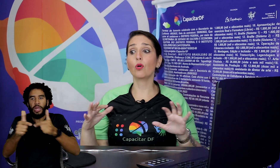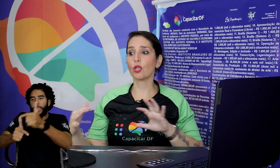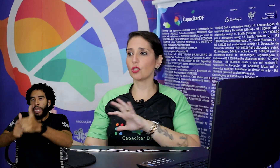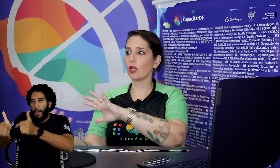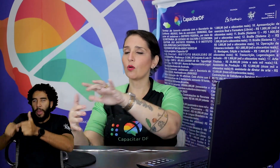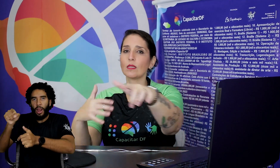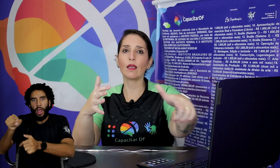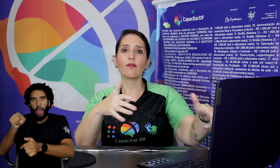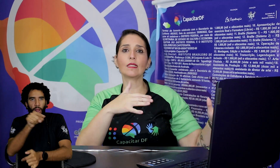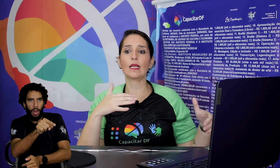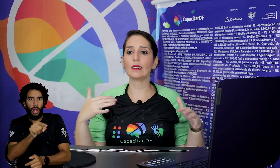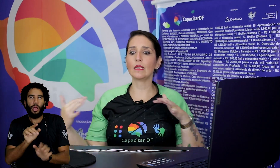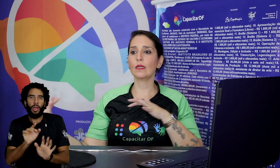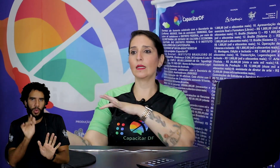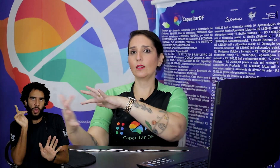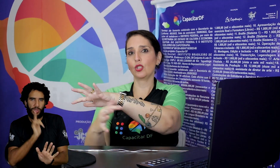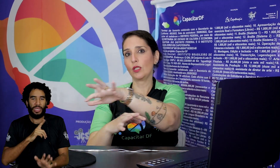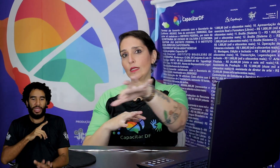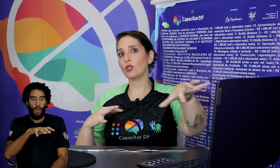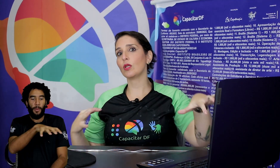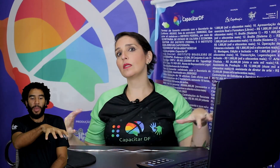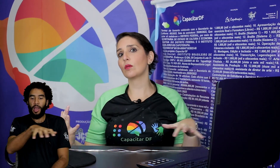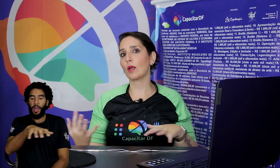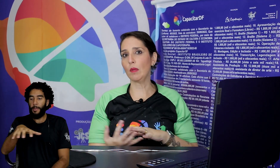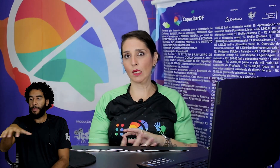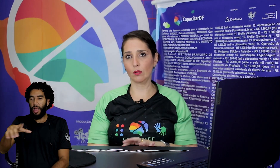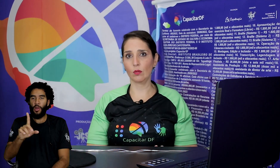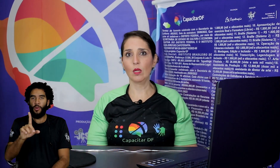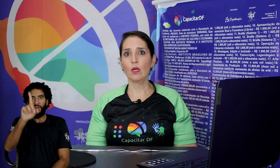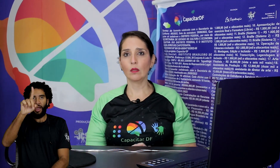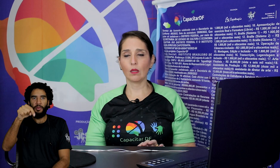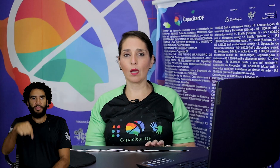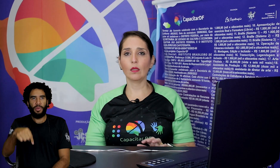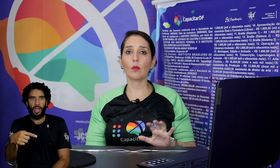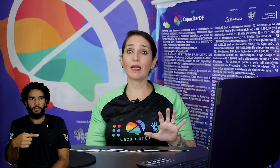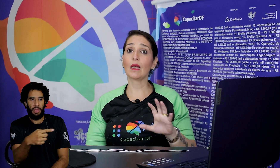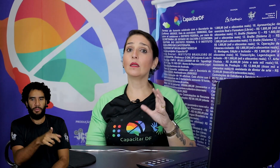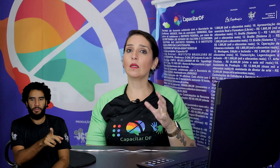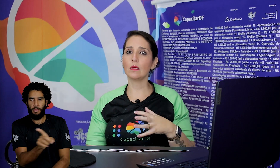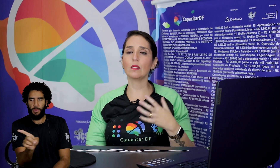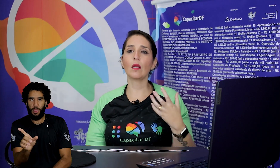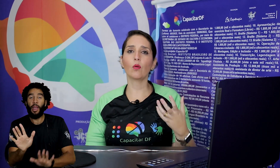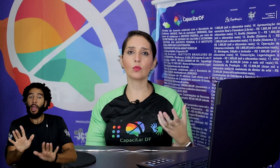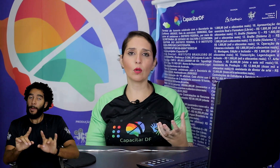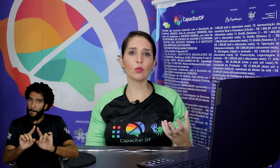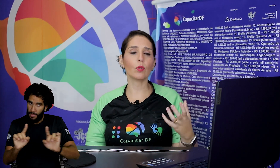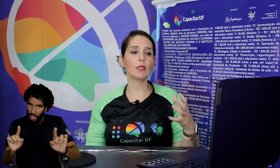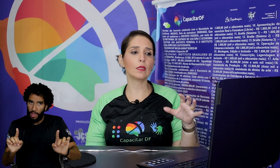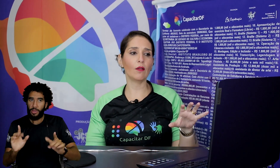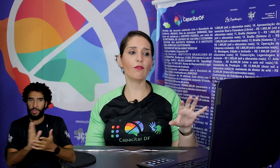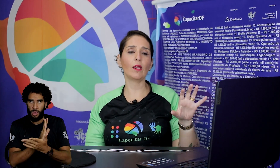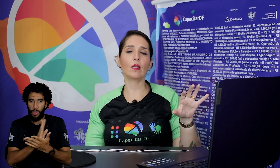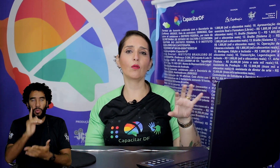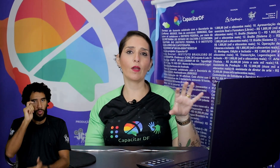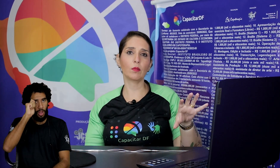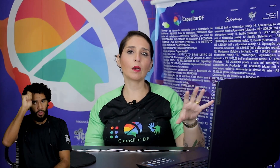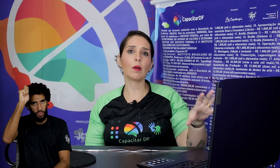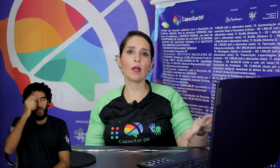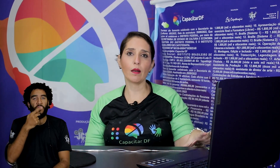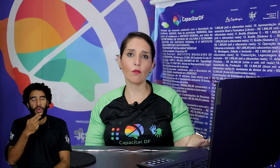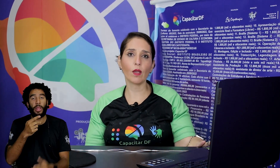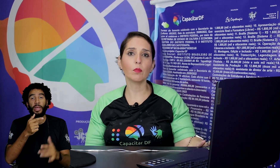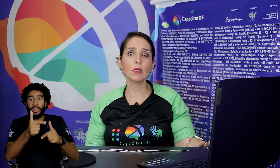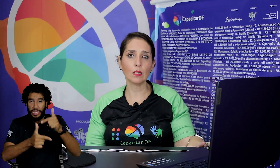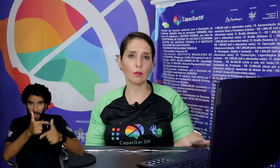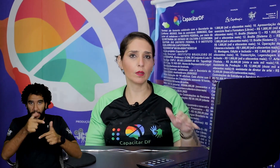trabalhou. Hoje a gente já consegue fazer esse direcionamento, tá? Então, mas ainda existem alguns autores que defendem que o verbo